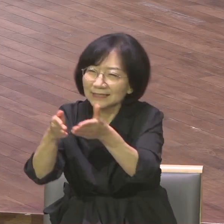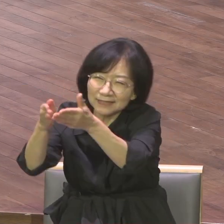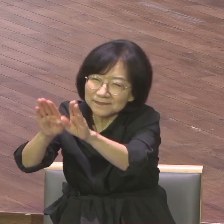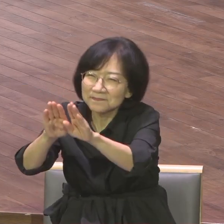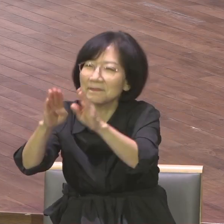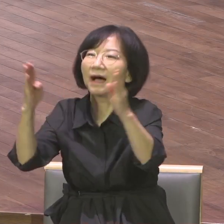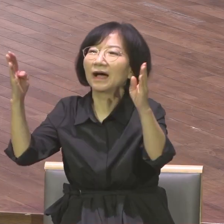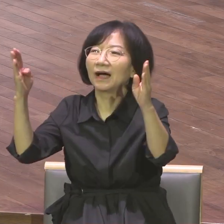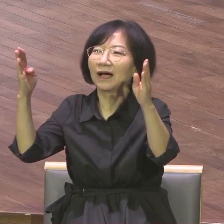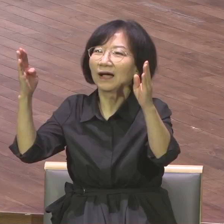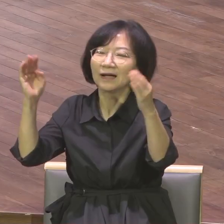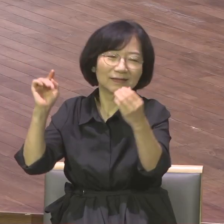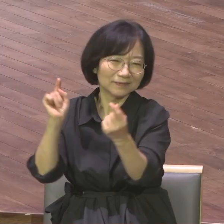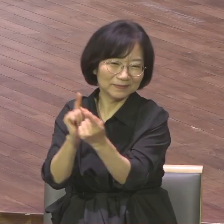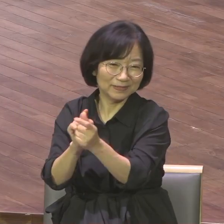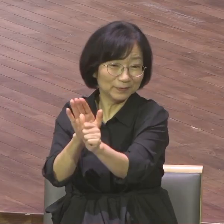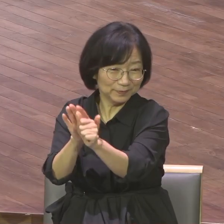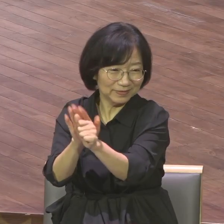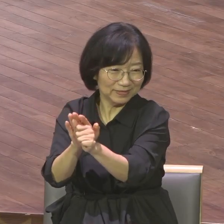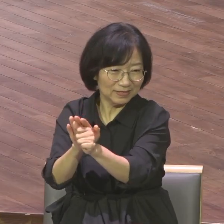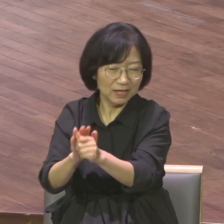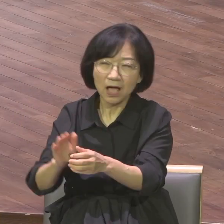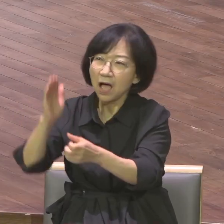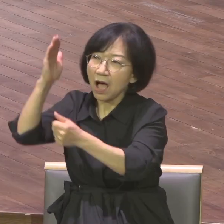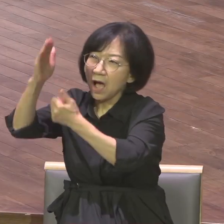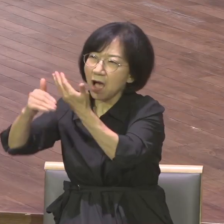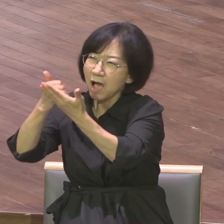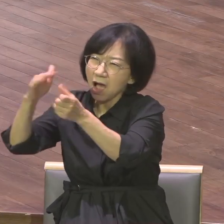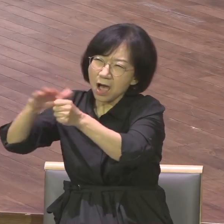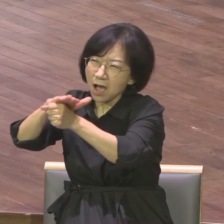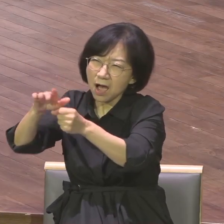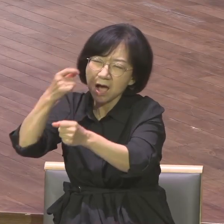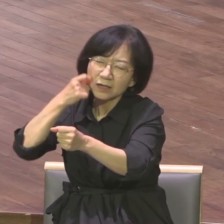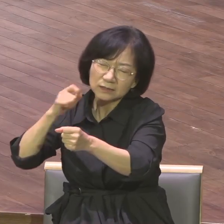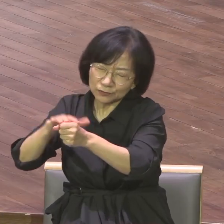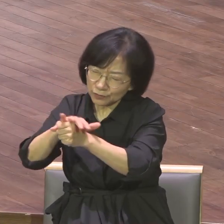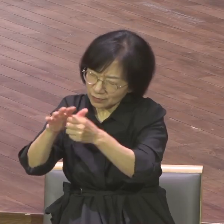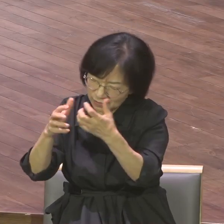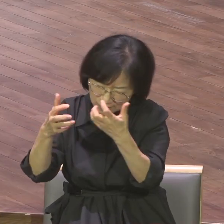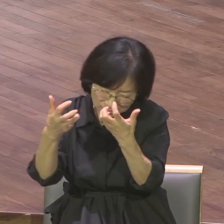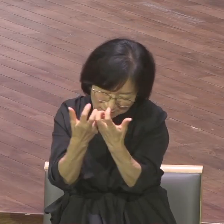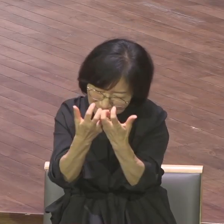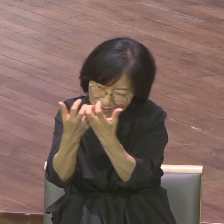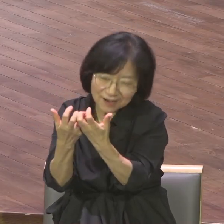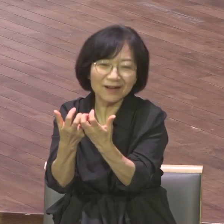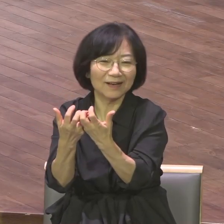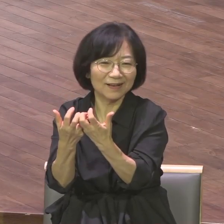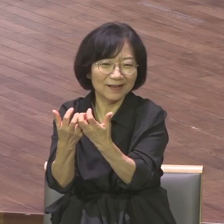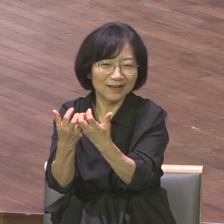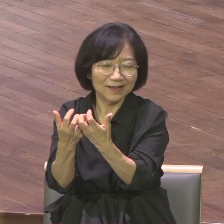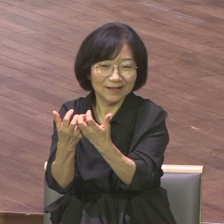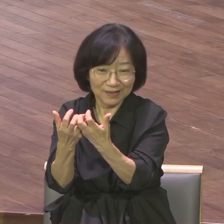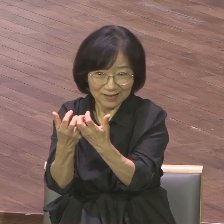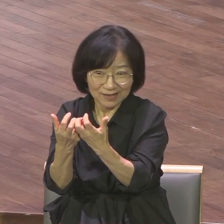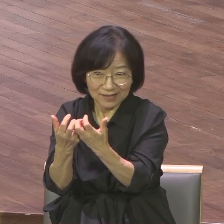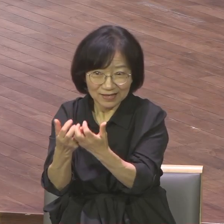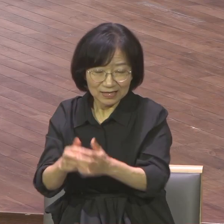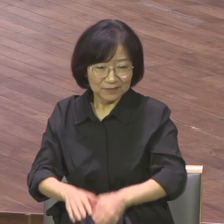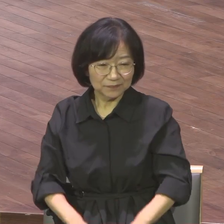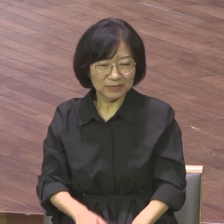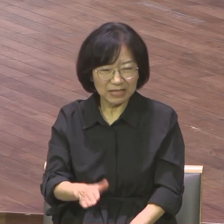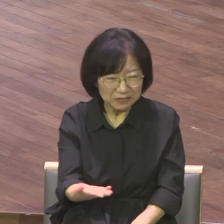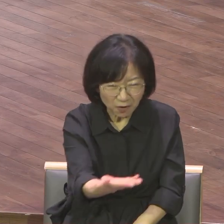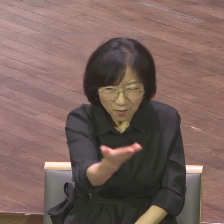하나님은 이렇게 사랑과 긍휼이 풍성하신 분이에요. 결코 여러분에게